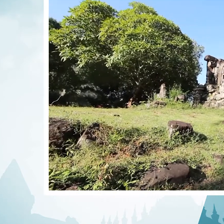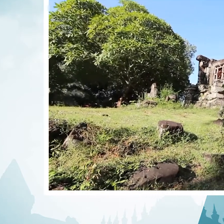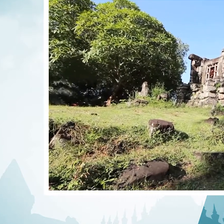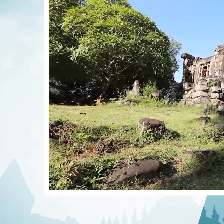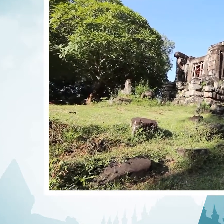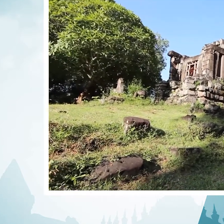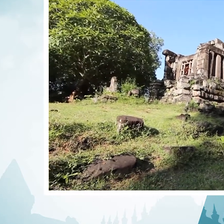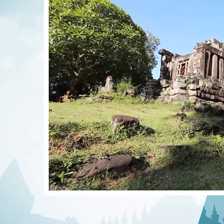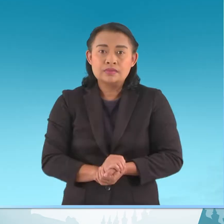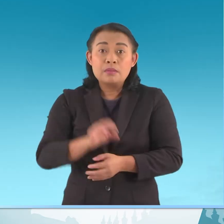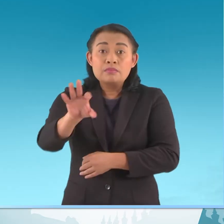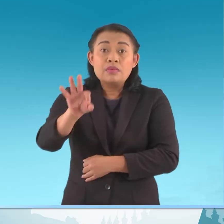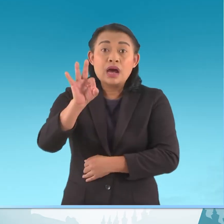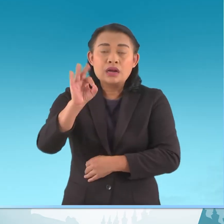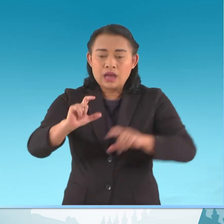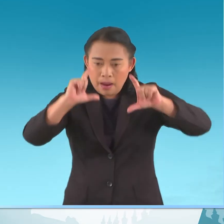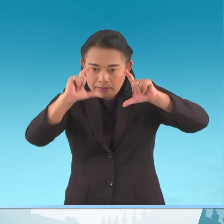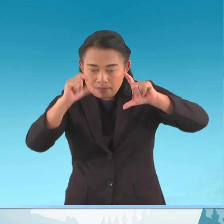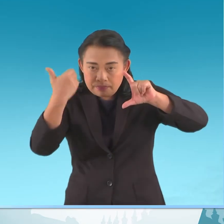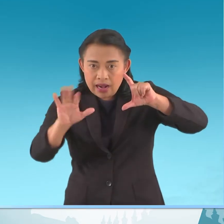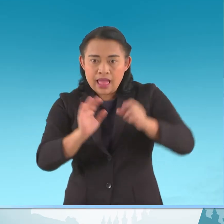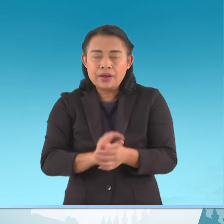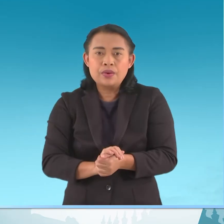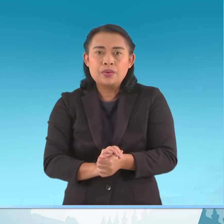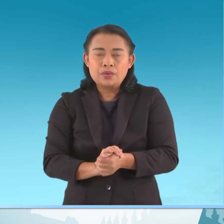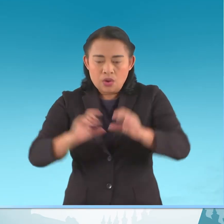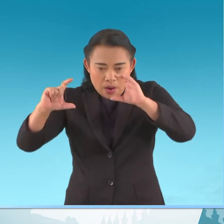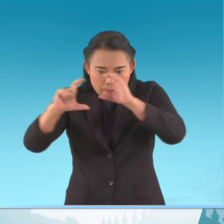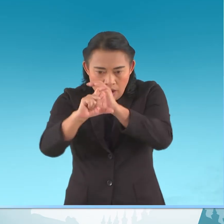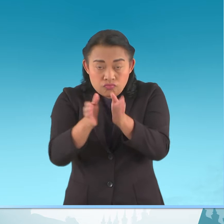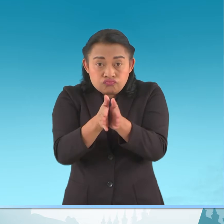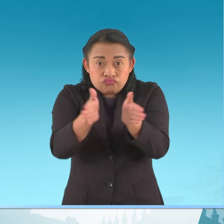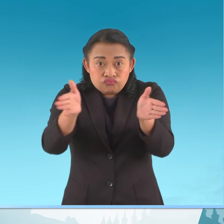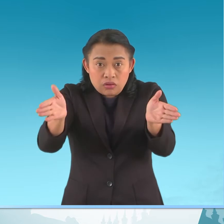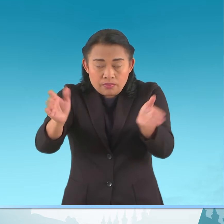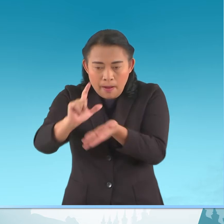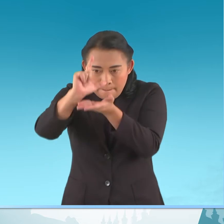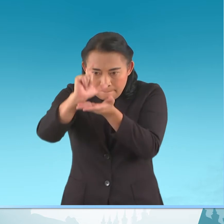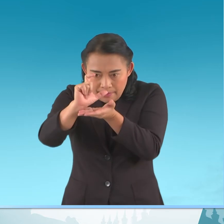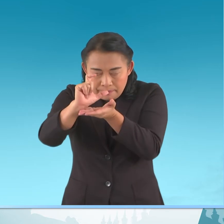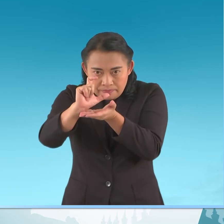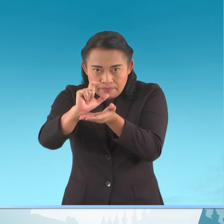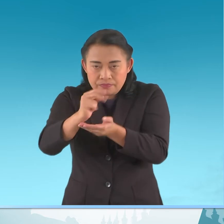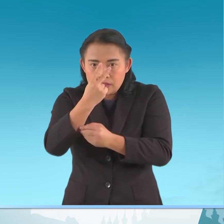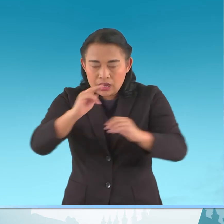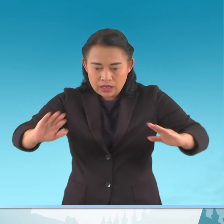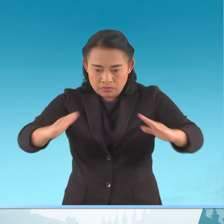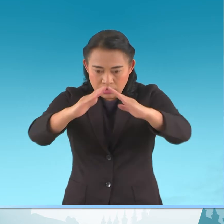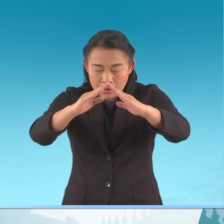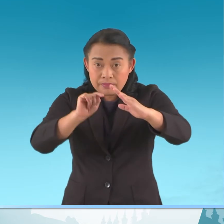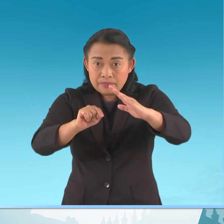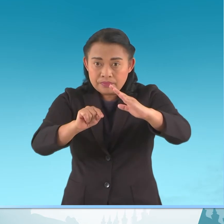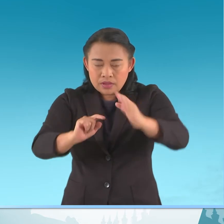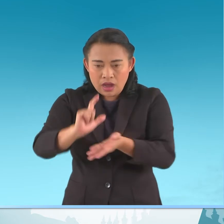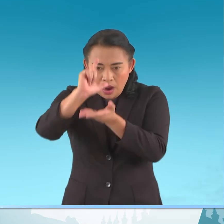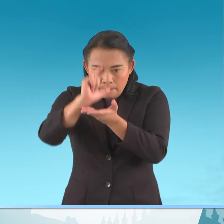และเมื่อเราเลือกใช้โหมดสำเร็จรูปนะครับแล้วก็ประกอบเข้ากับเลนส์ไวด์ซึ่งเก็บภาพได้กว้างเนี่ยเราก็จะได้ภาพประสาท